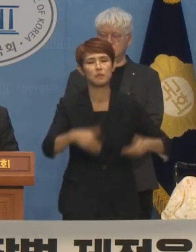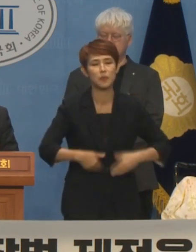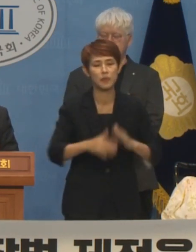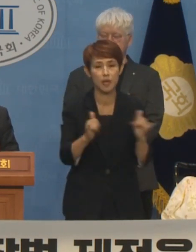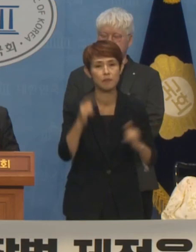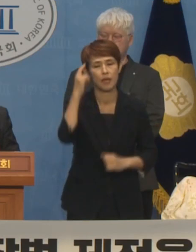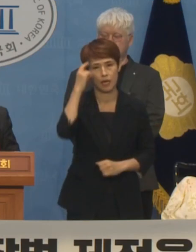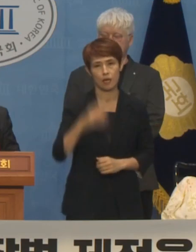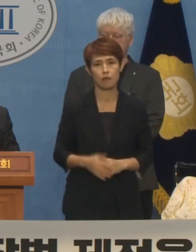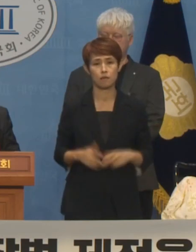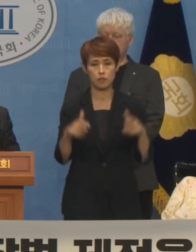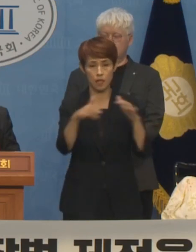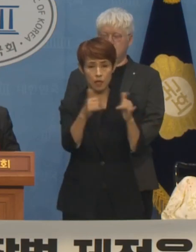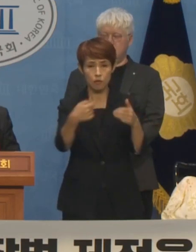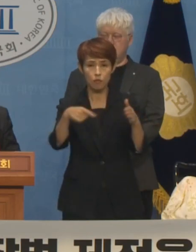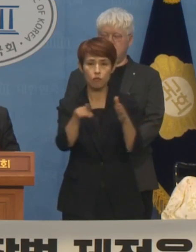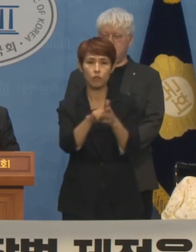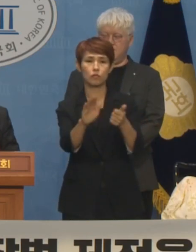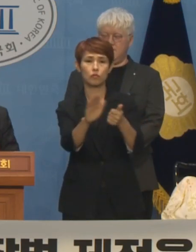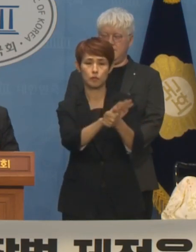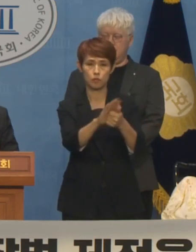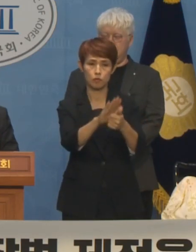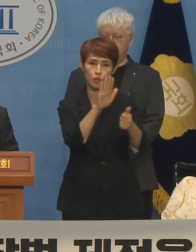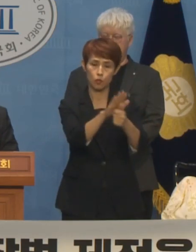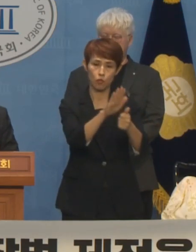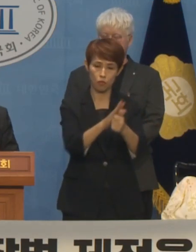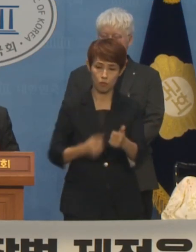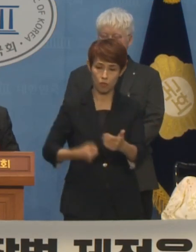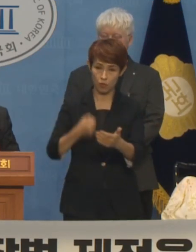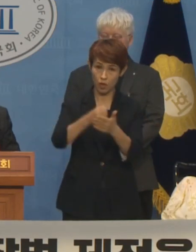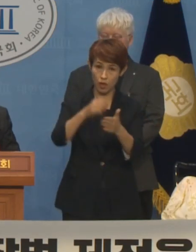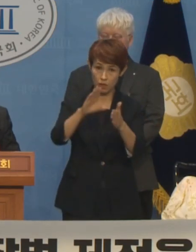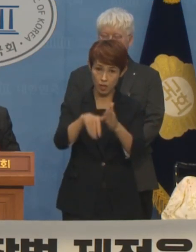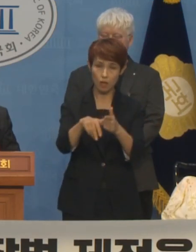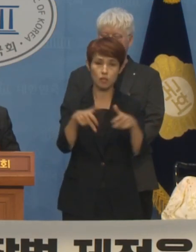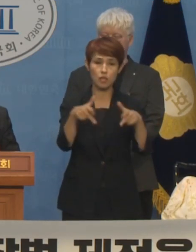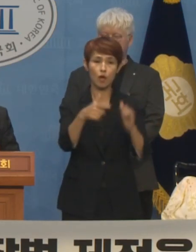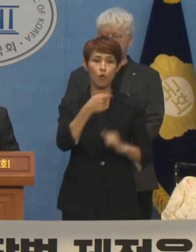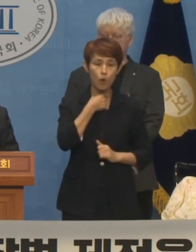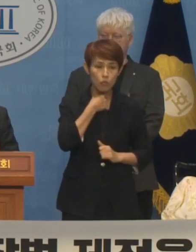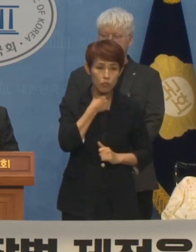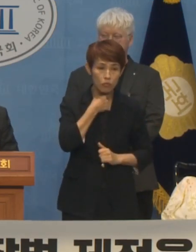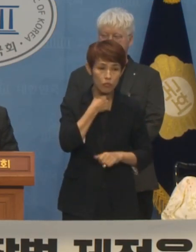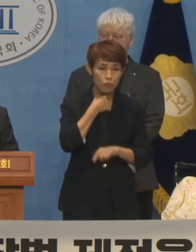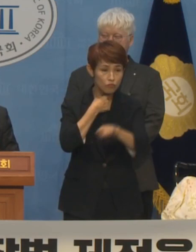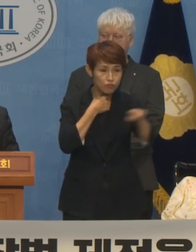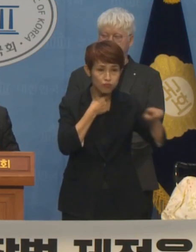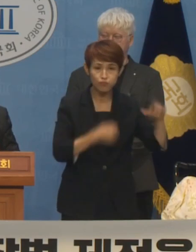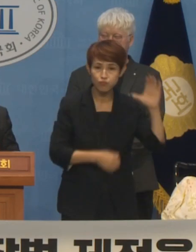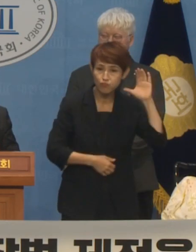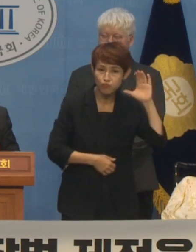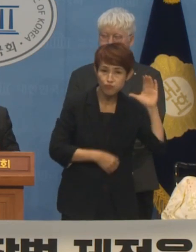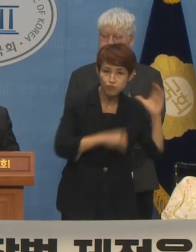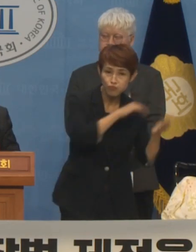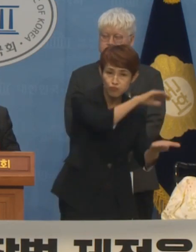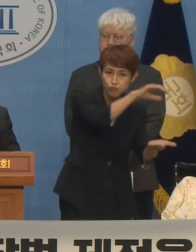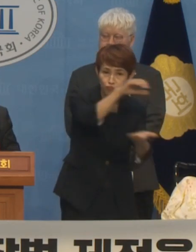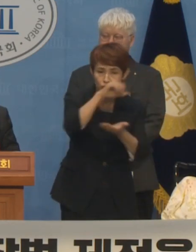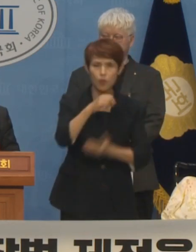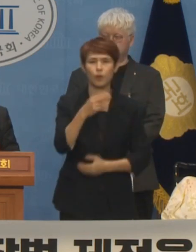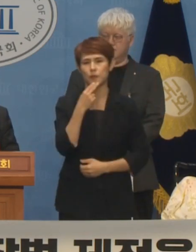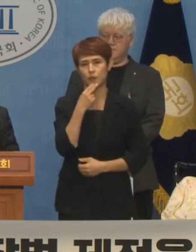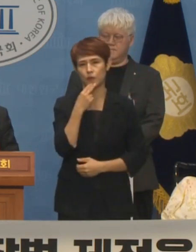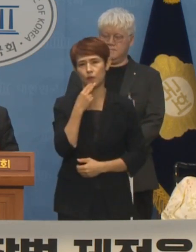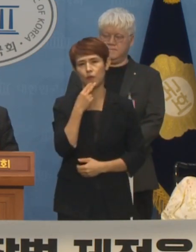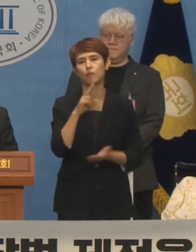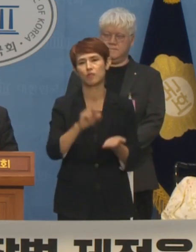필요한 서비스와 지원을 결정하는 데 있어 장애 당사자의 목소리를 충분히 반영하지 못해